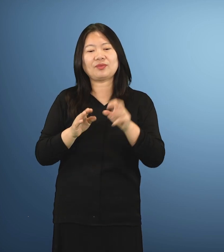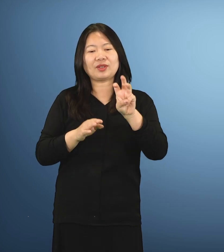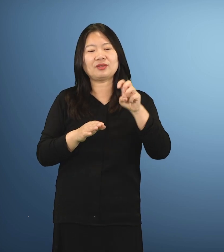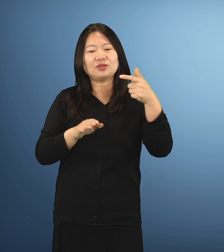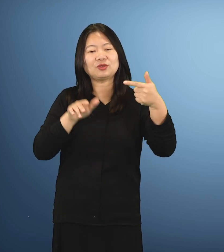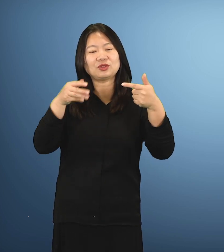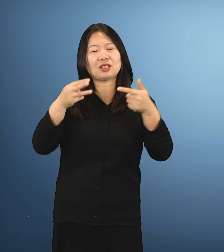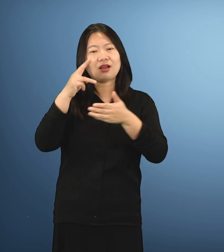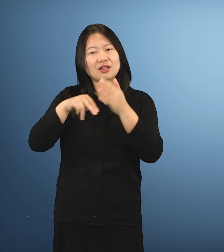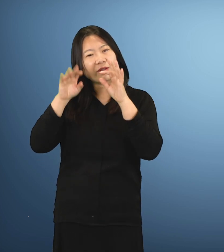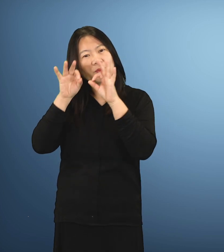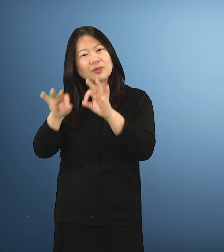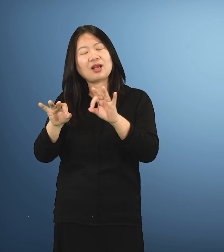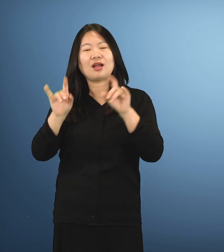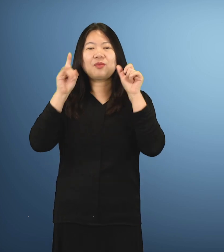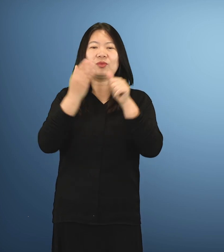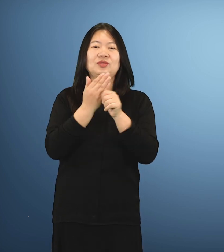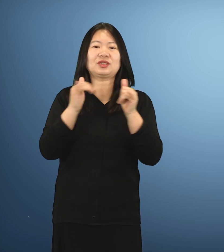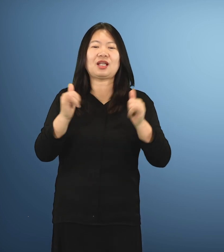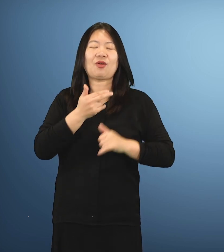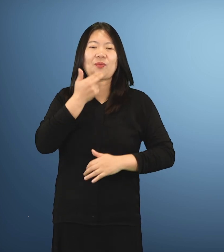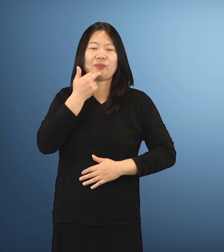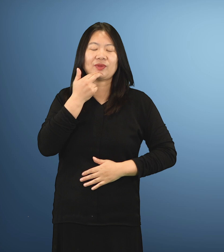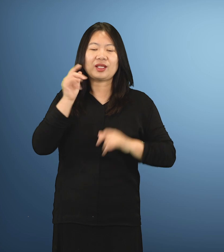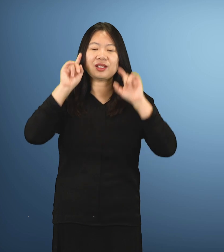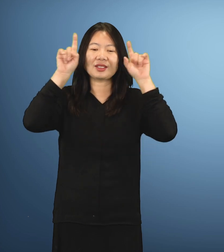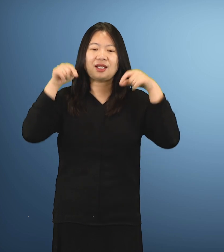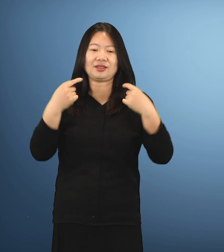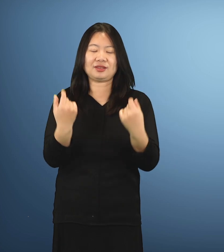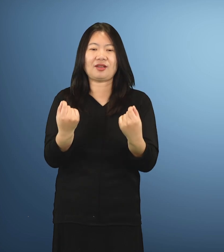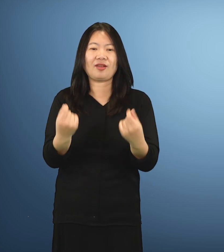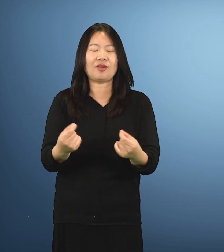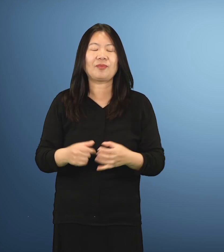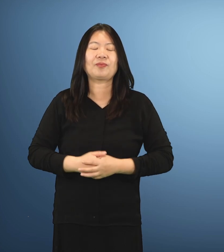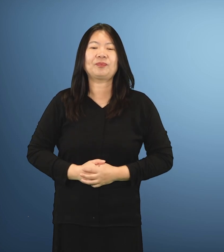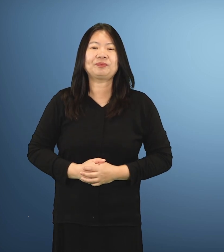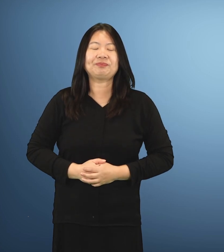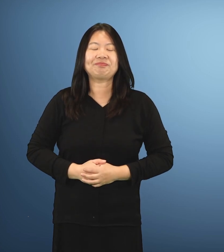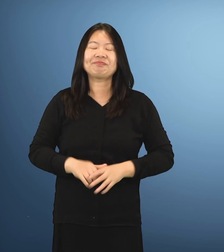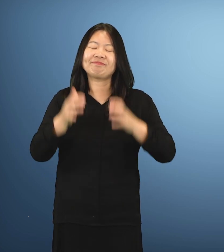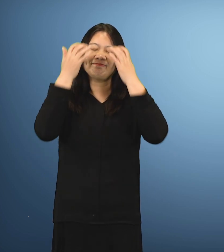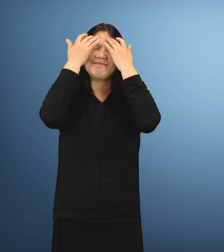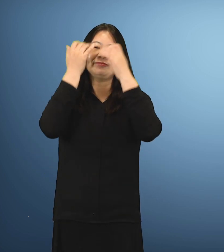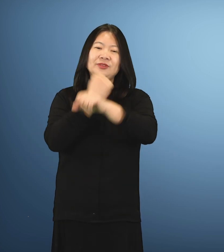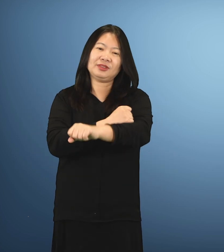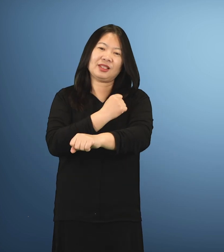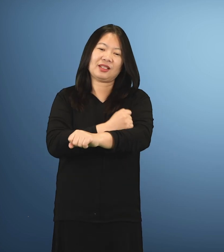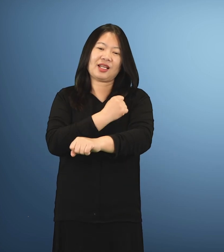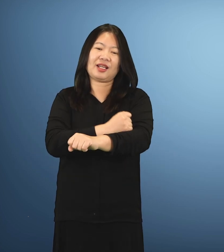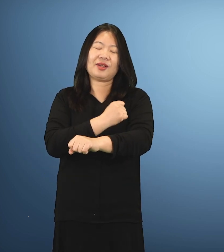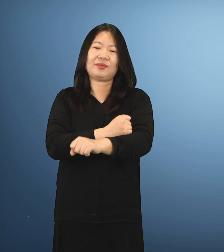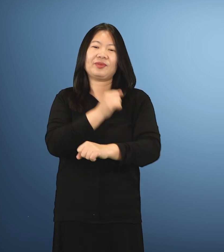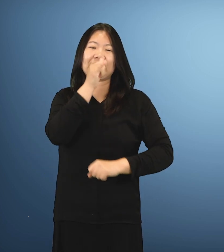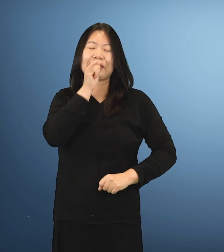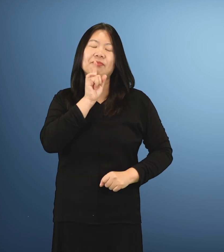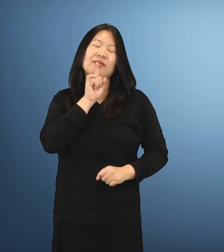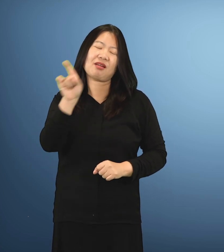36절을 보니까 목자 없는 양같이 고생하며 기진함이라.